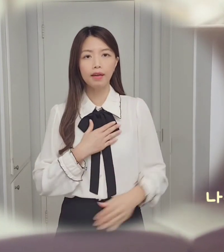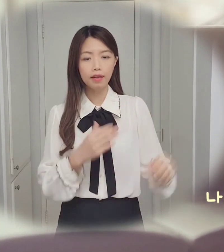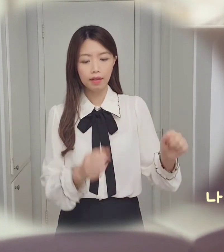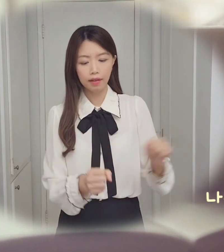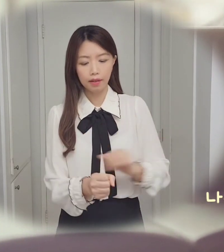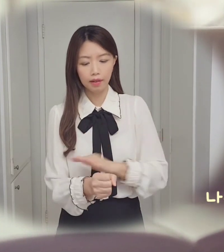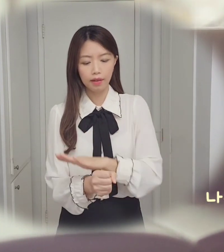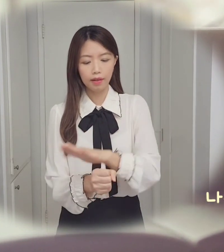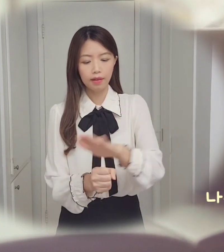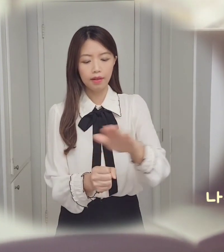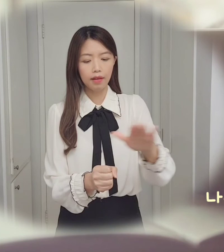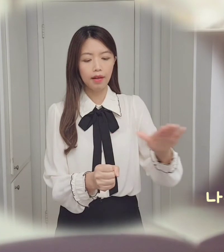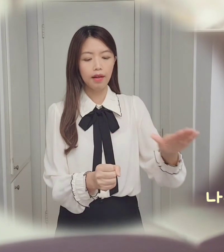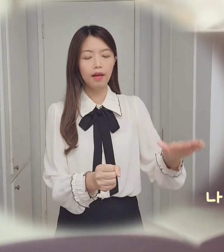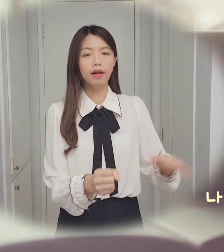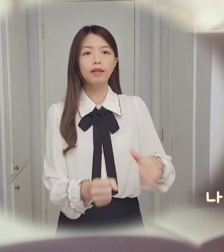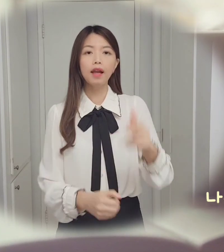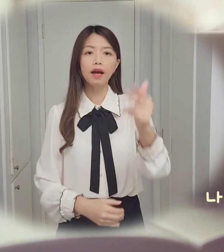나를